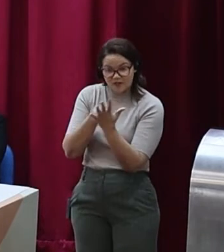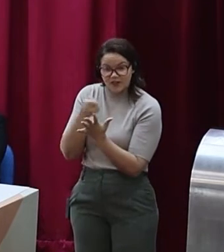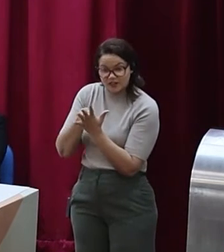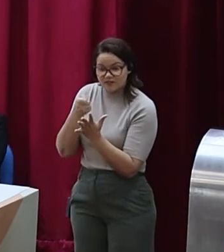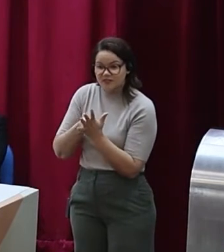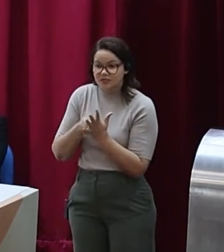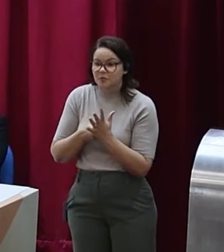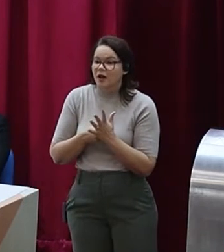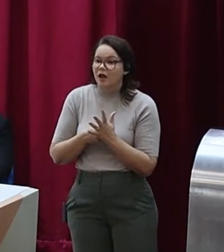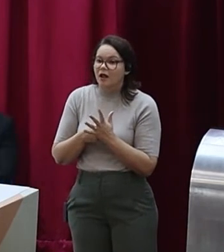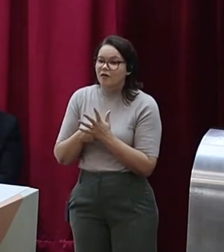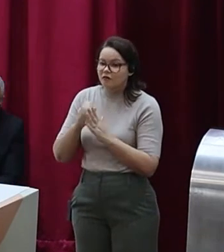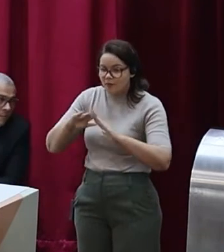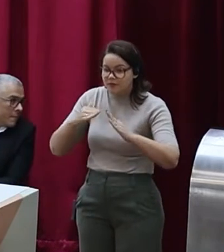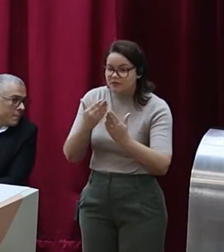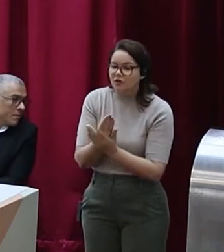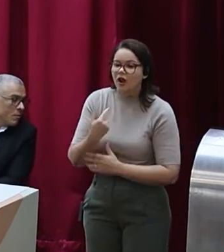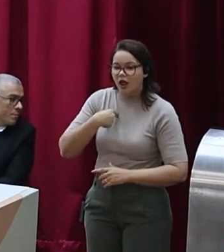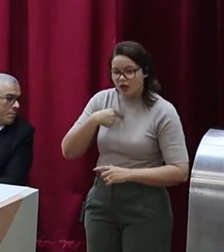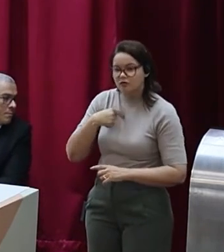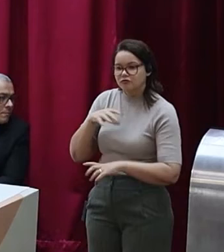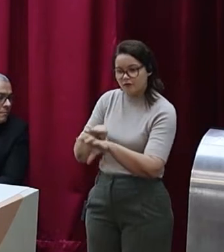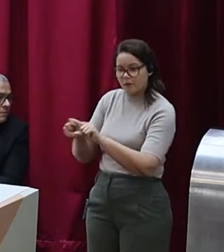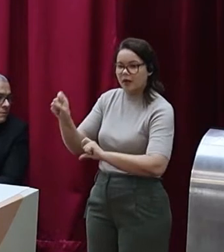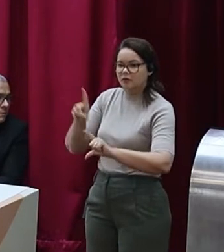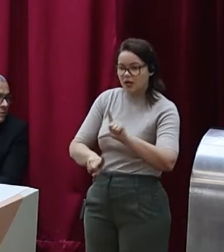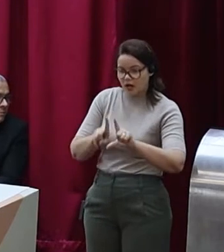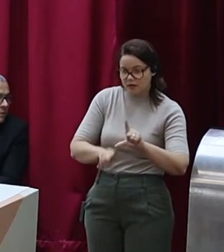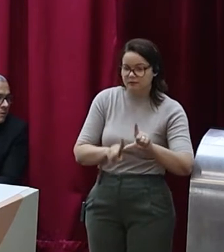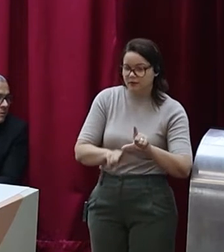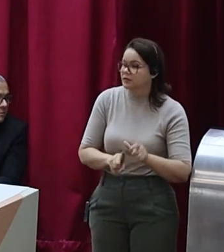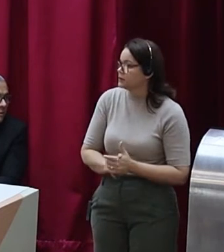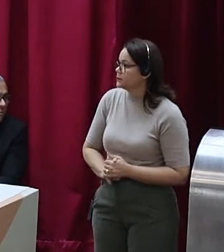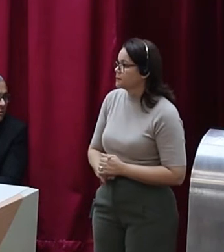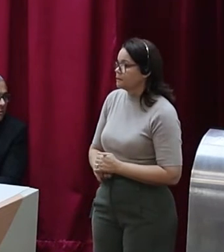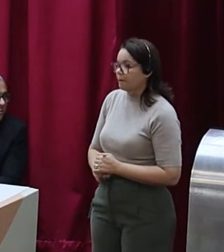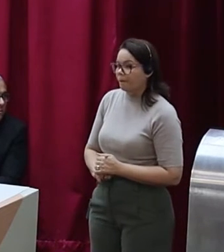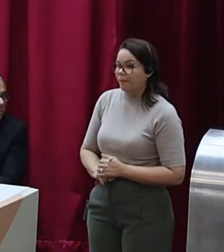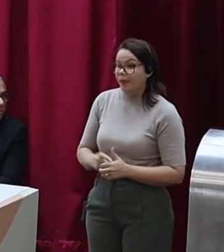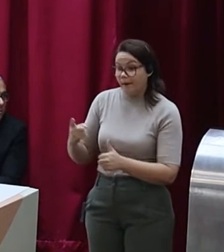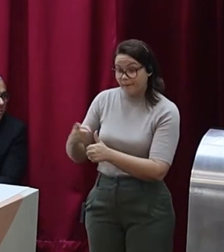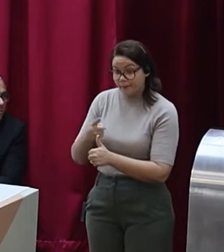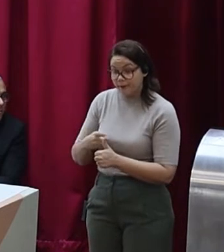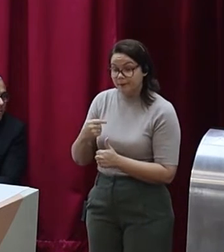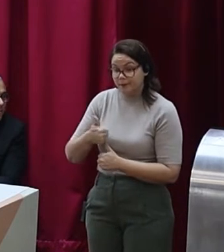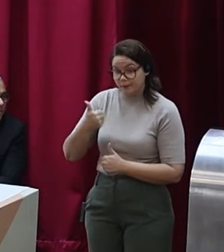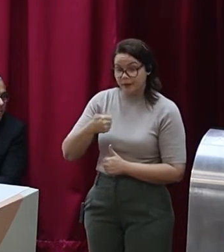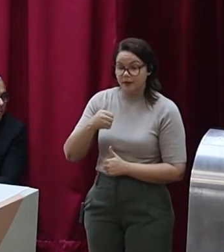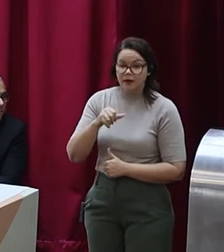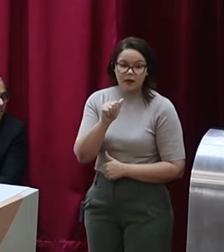soy licenciado en letras, primera carrera que terminé en la Universidad Nacional de Asunción, en esa carrera, tercer año.